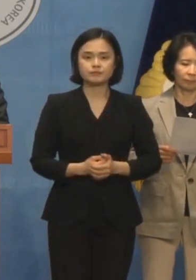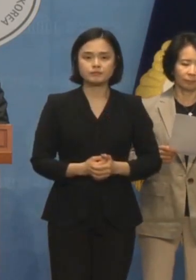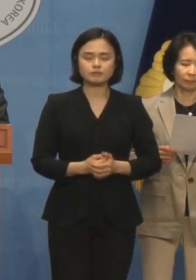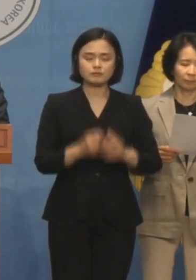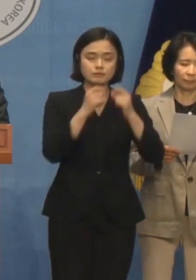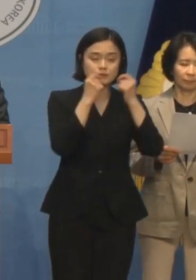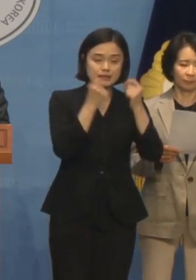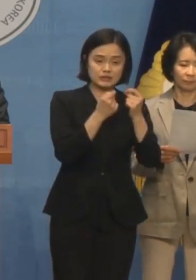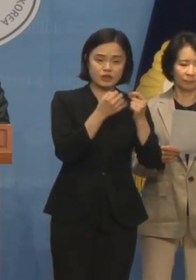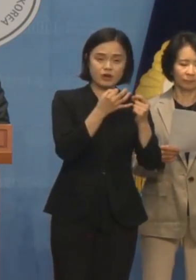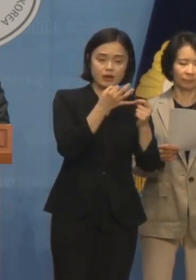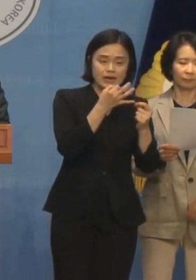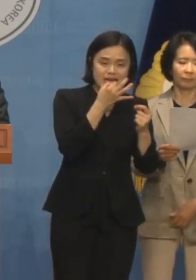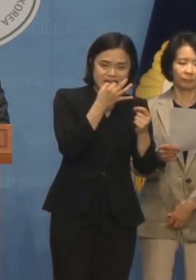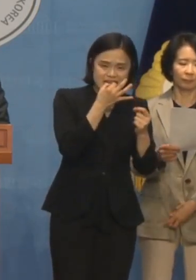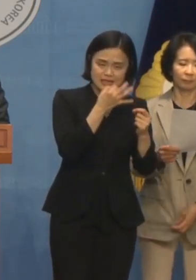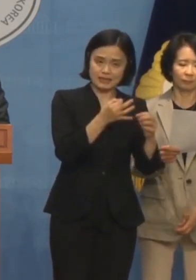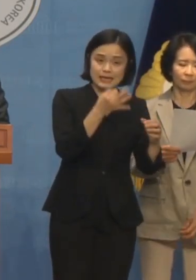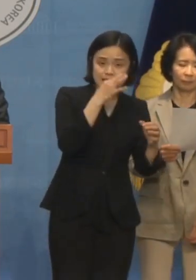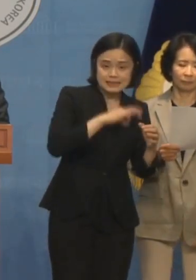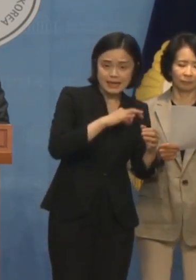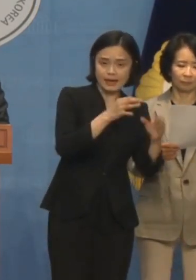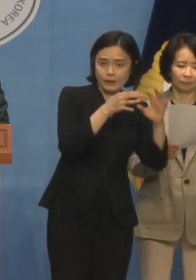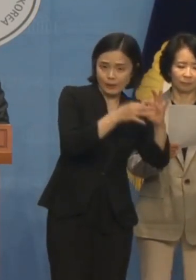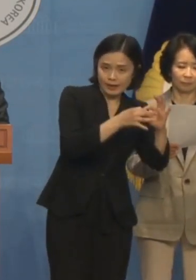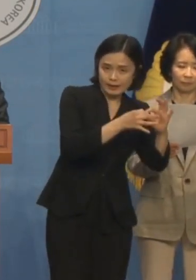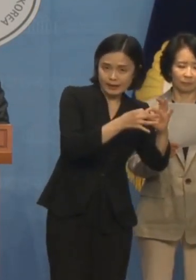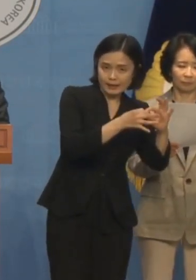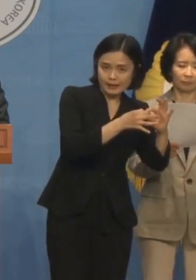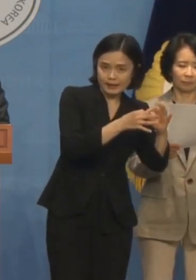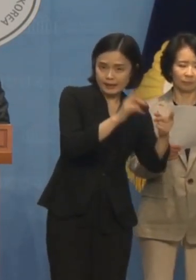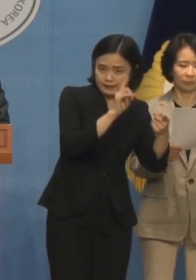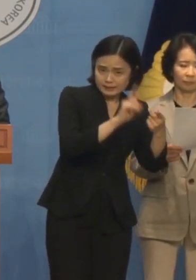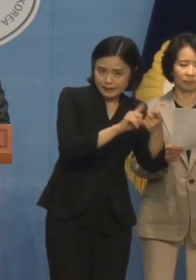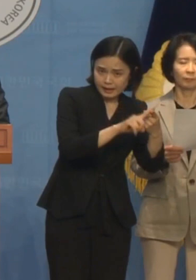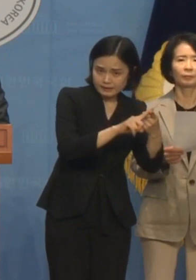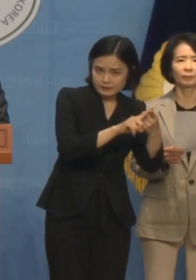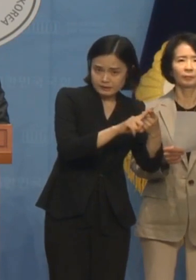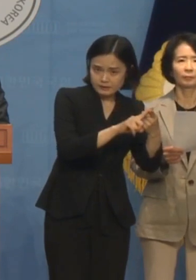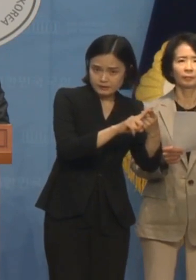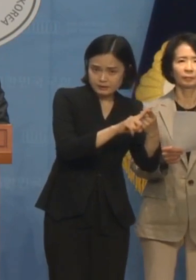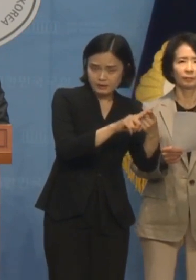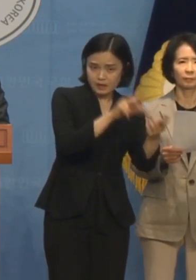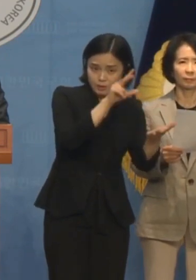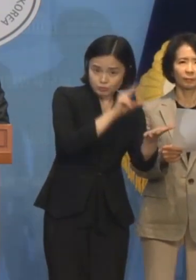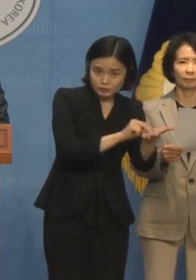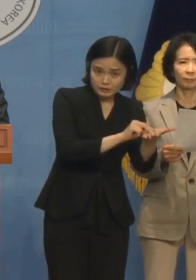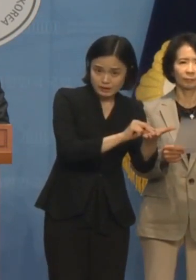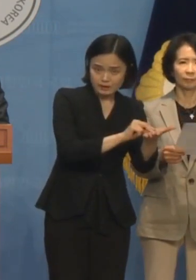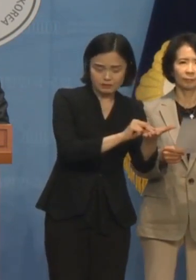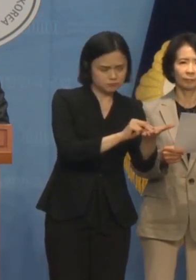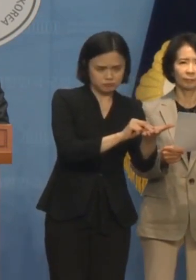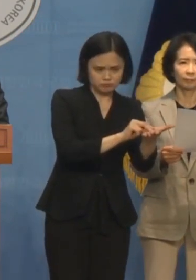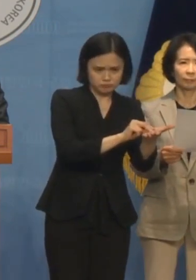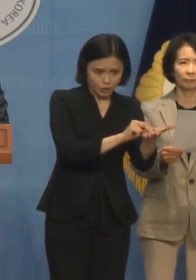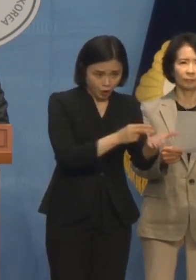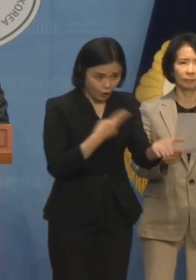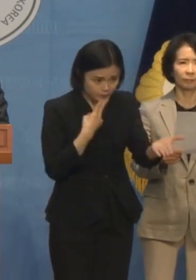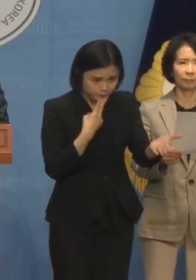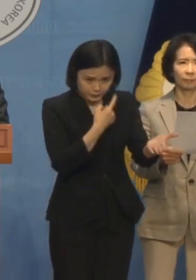등록, 이해충돌 심사 절차를 밟고 그 결과를 바탕으로 국회의장이 배정합니다.